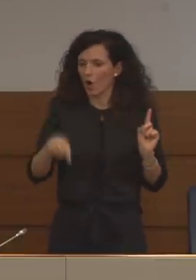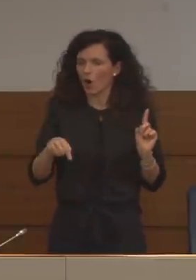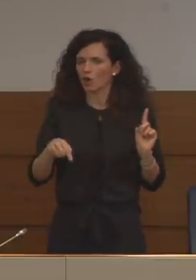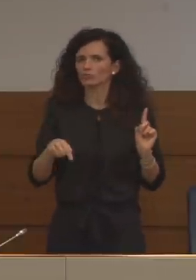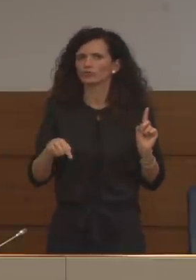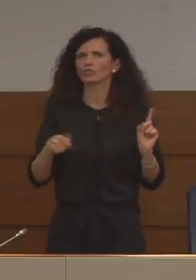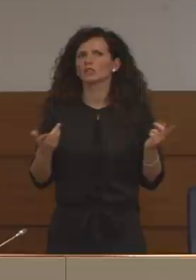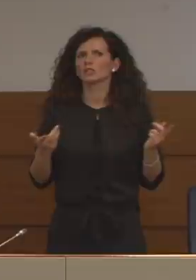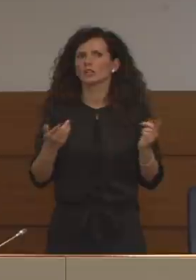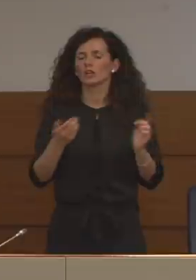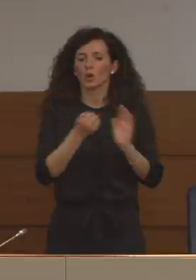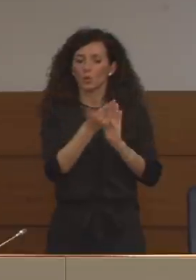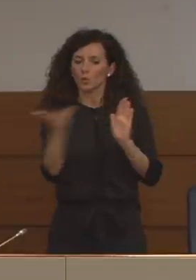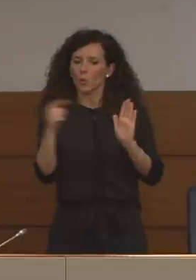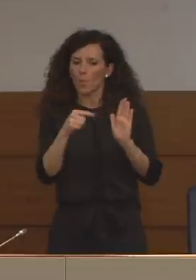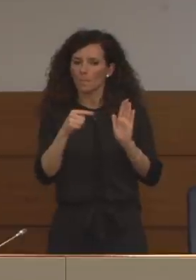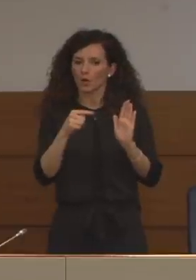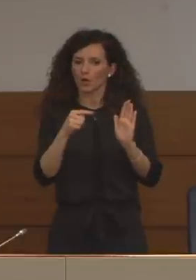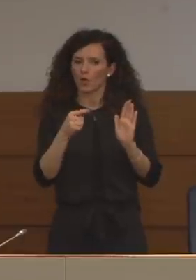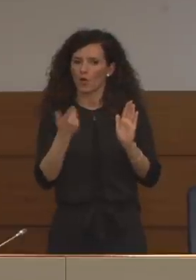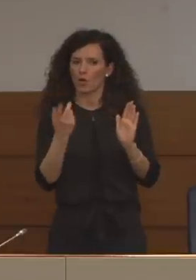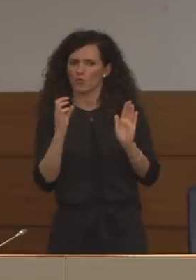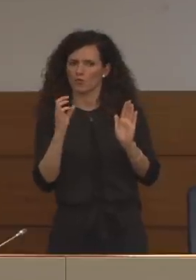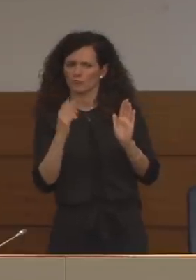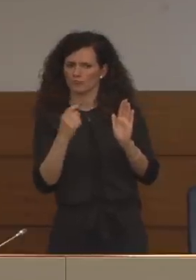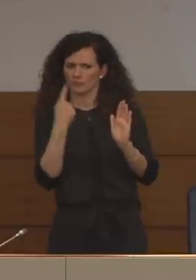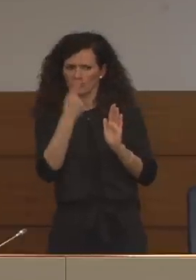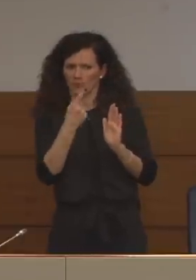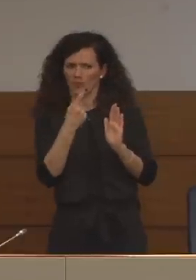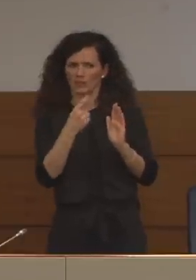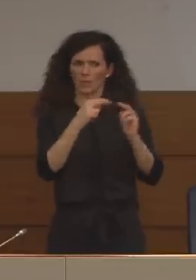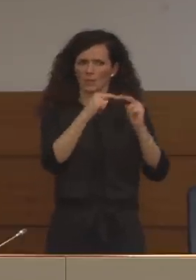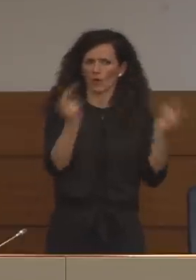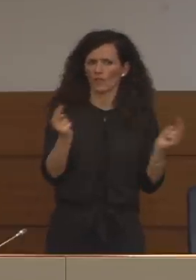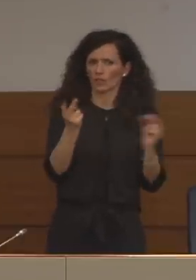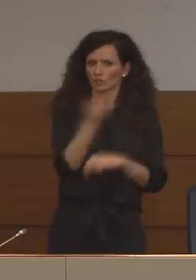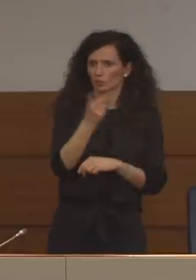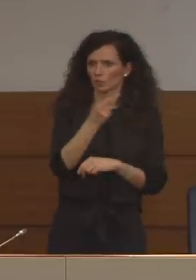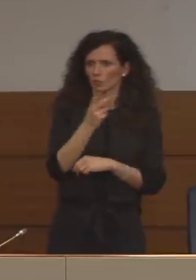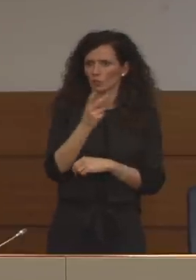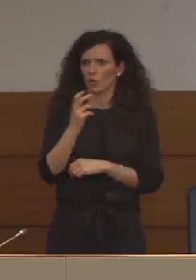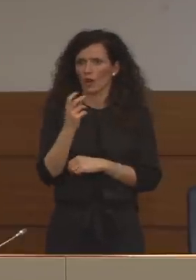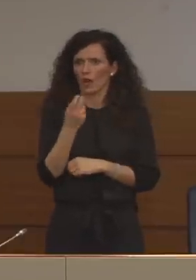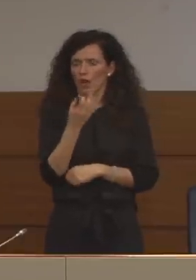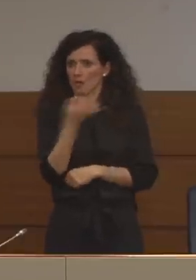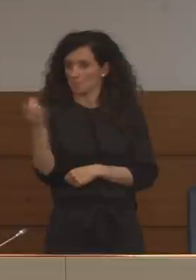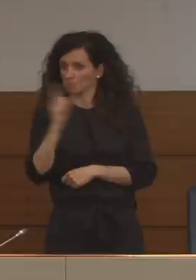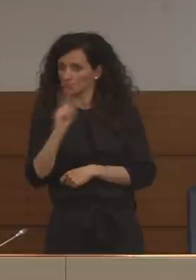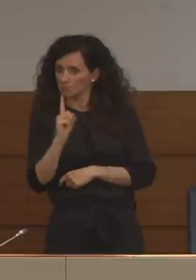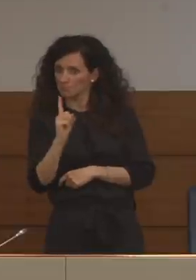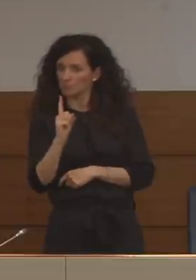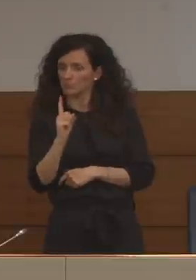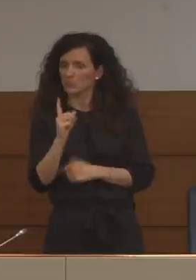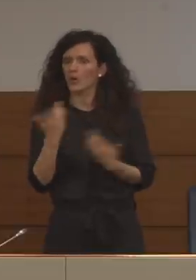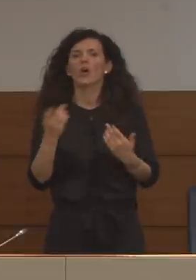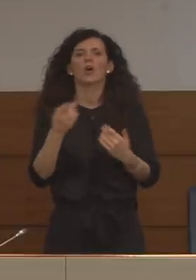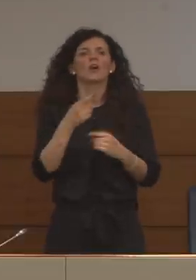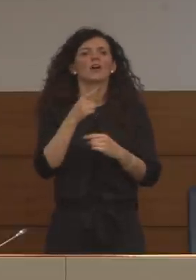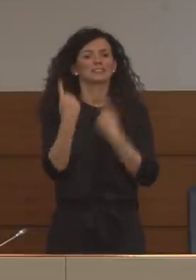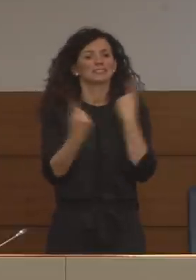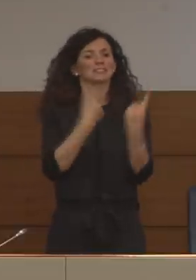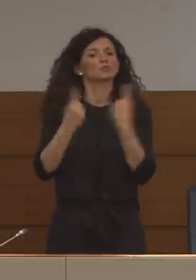considerare un numero anomalo no quello relativo a queste due province grazie non è anomalo rispetto a quella che era la